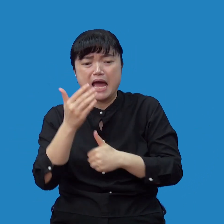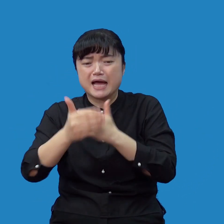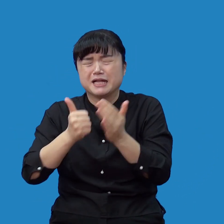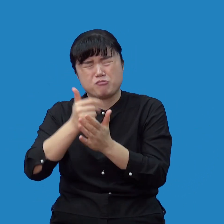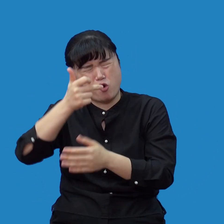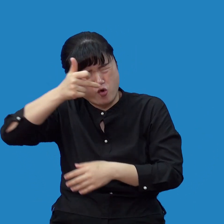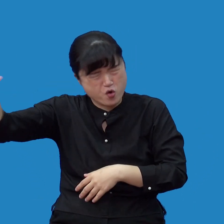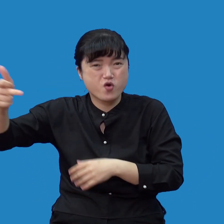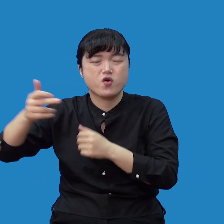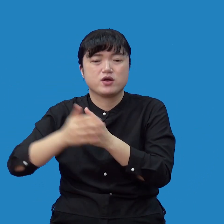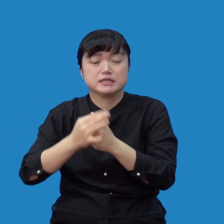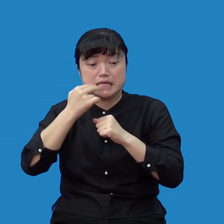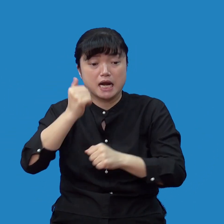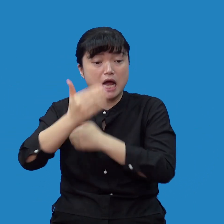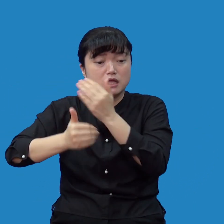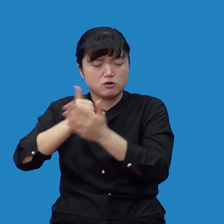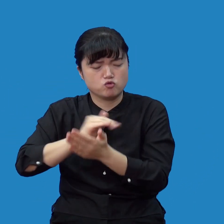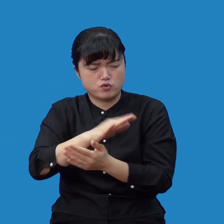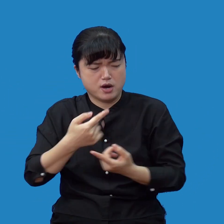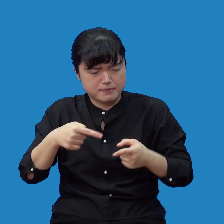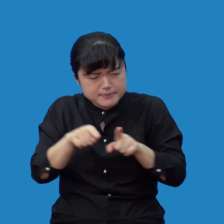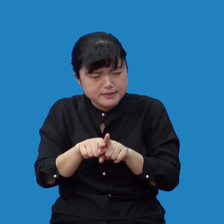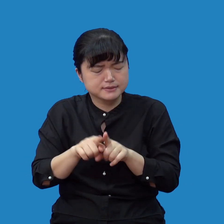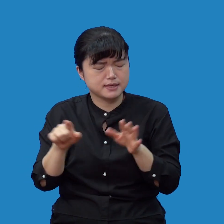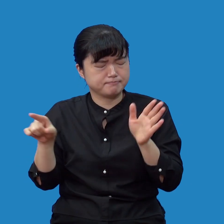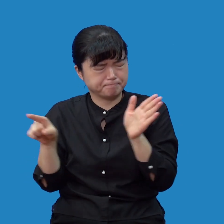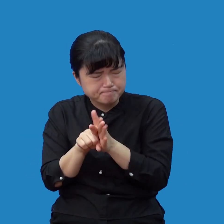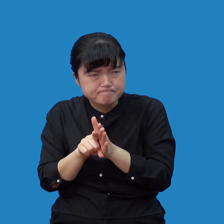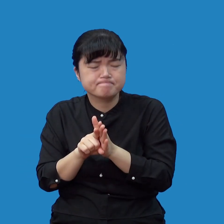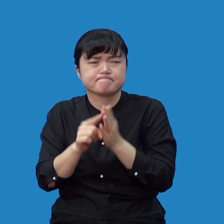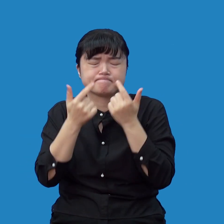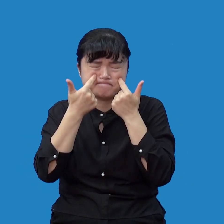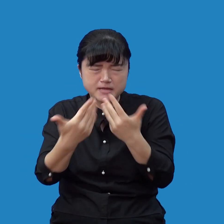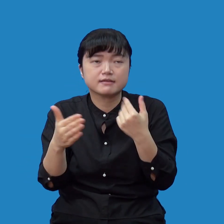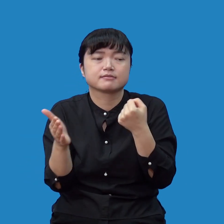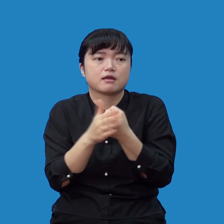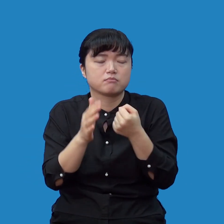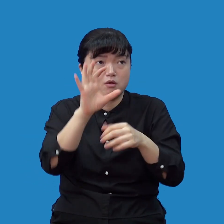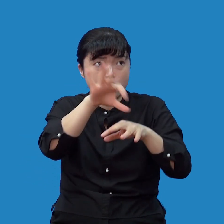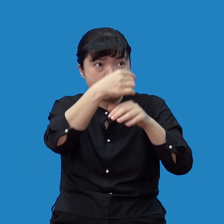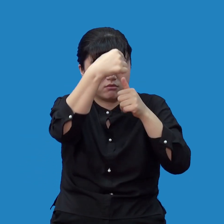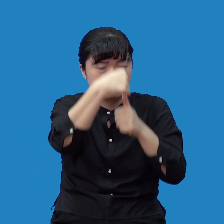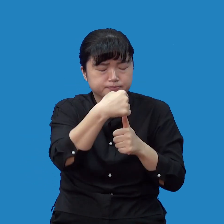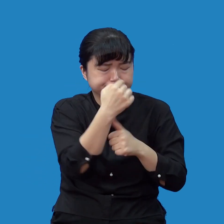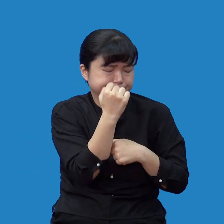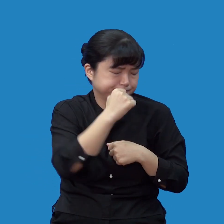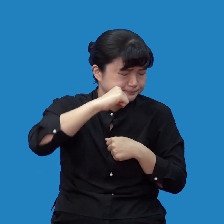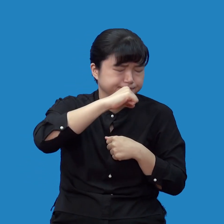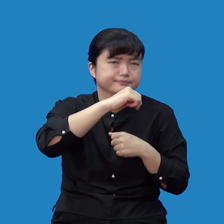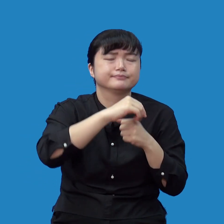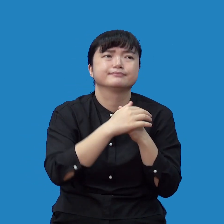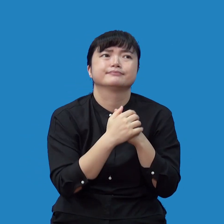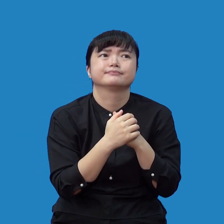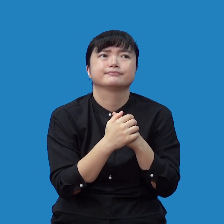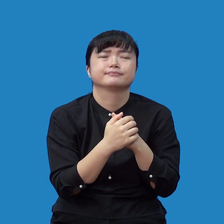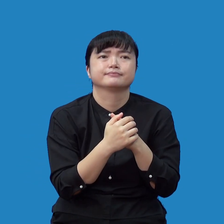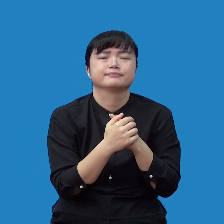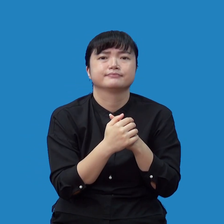살아계신 하나님께서 우리와 함께 하신다 믿었기 때문에 왕의 명령을 단호히 거부합니다.